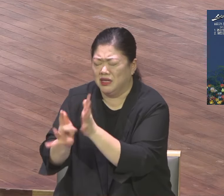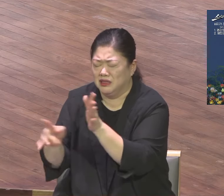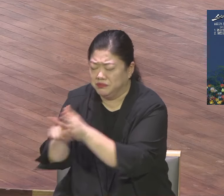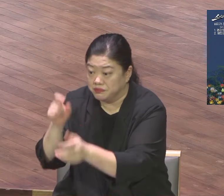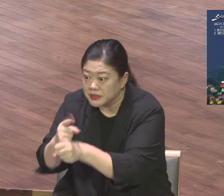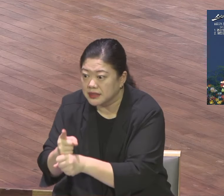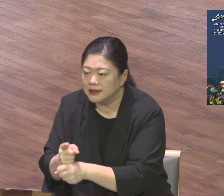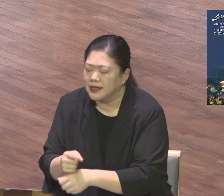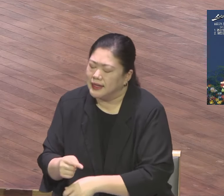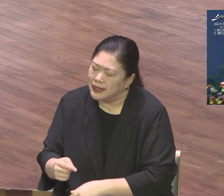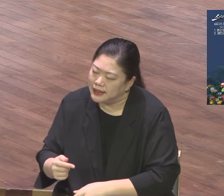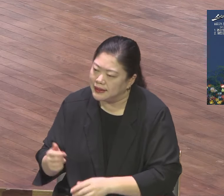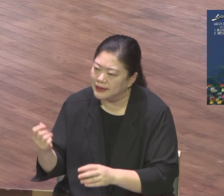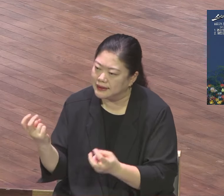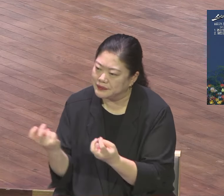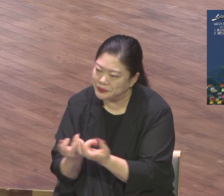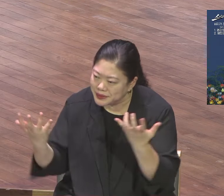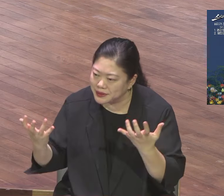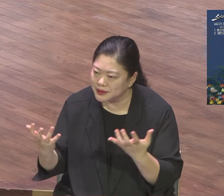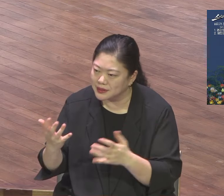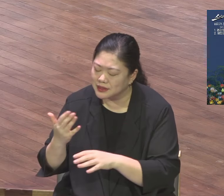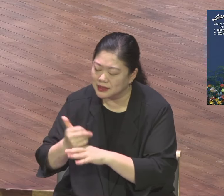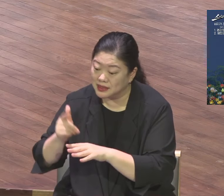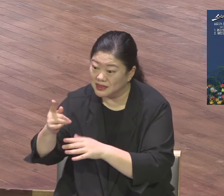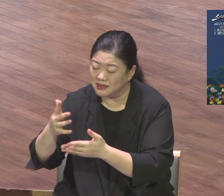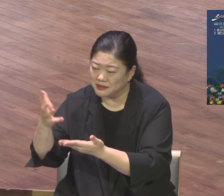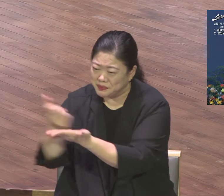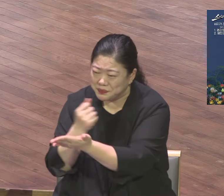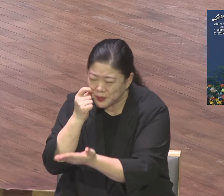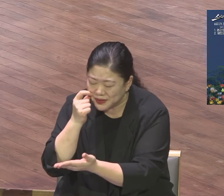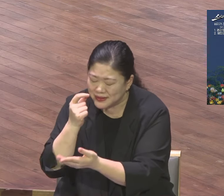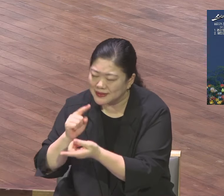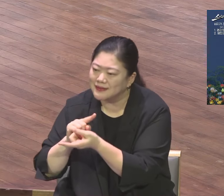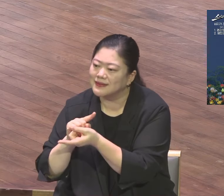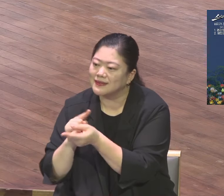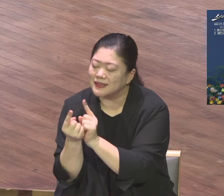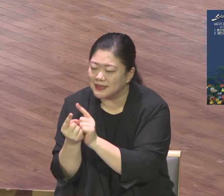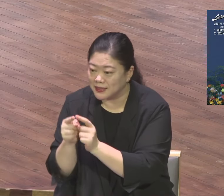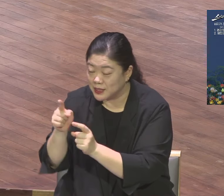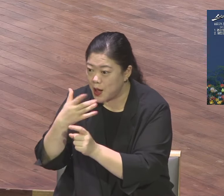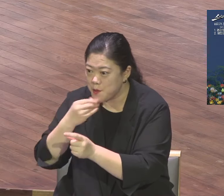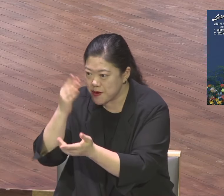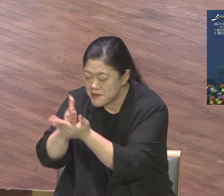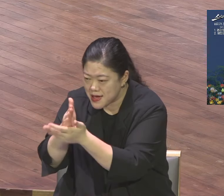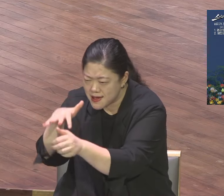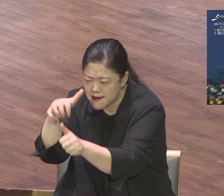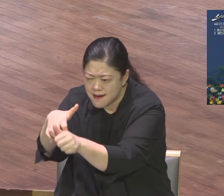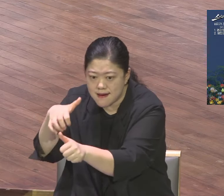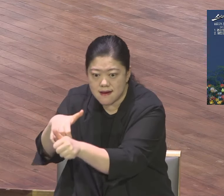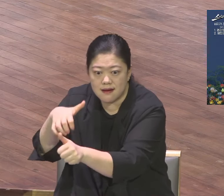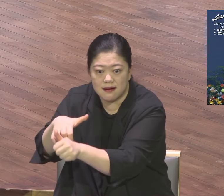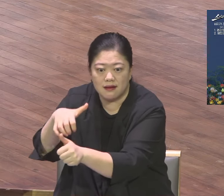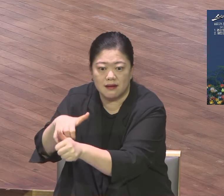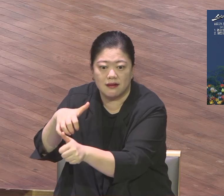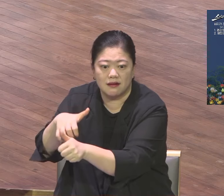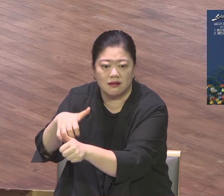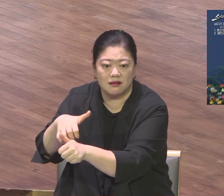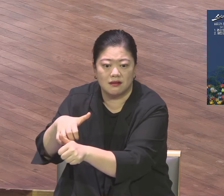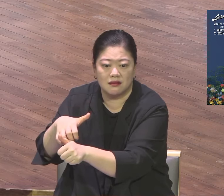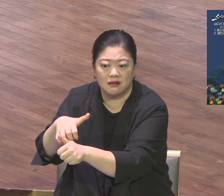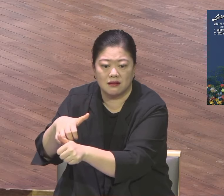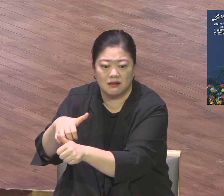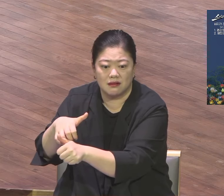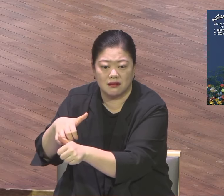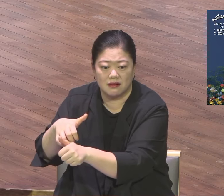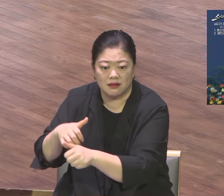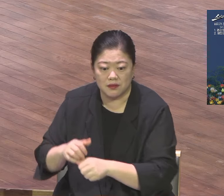공격하면서 사단의 공격이에요. 이제는 구원받은 자에게 하는 게. 이거 못 누려. 내가 누군지도 몰라. 내게 있는